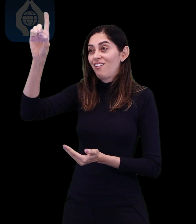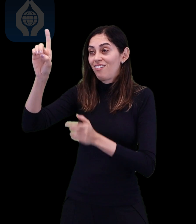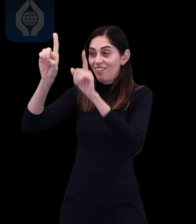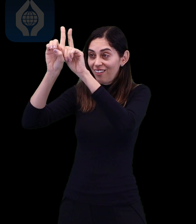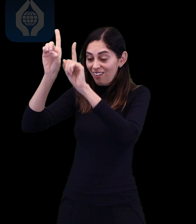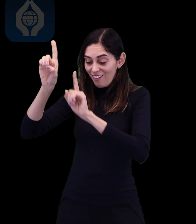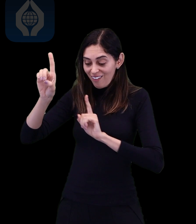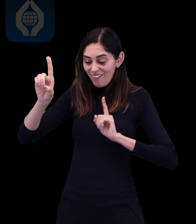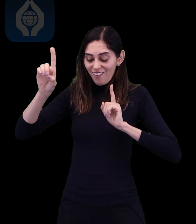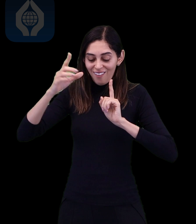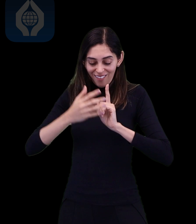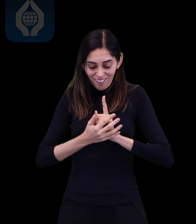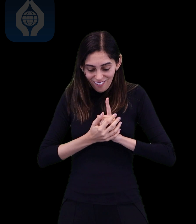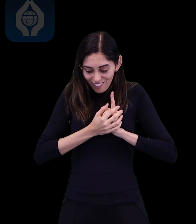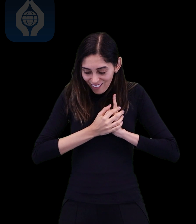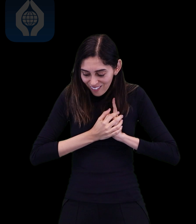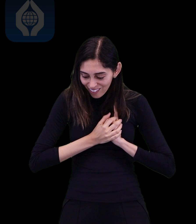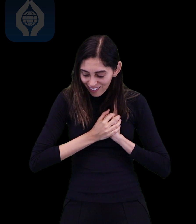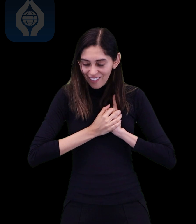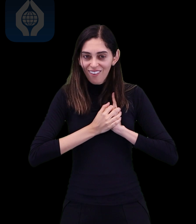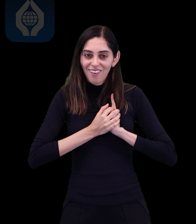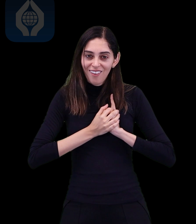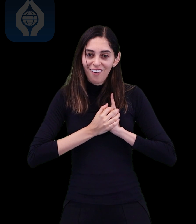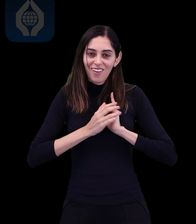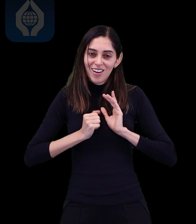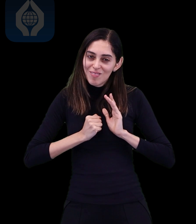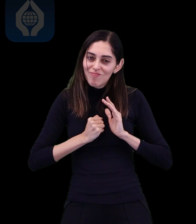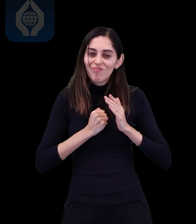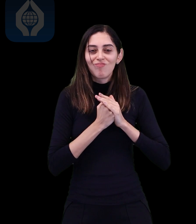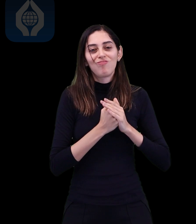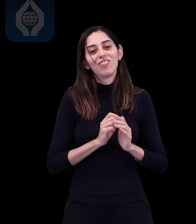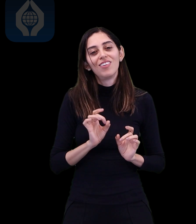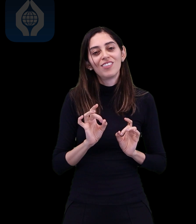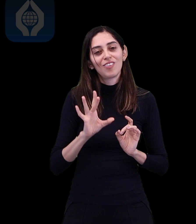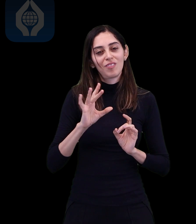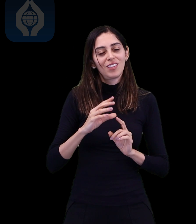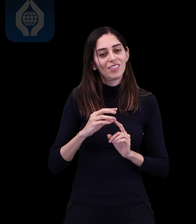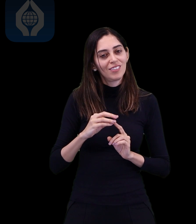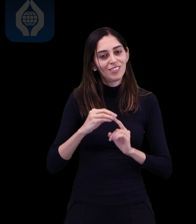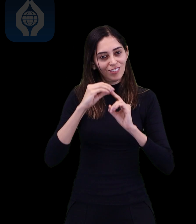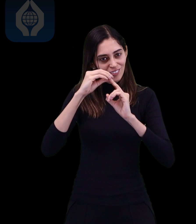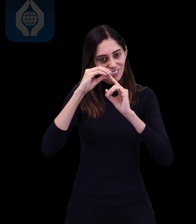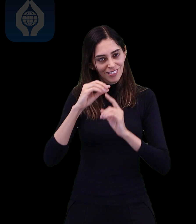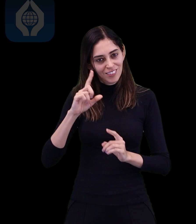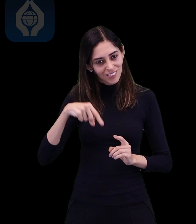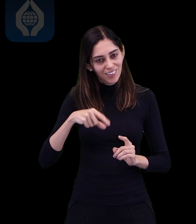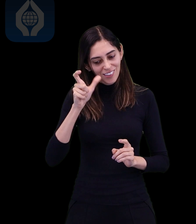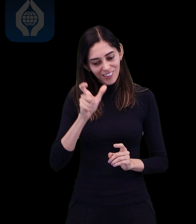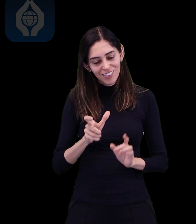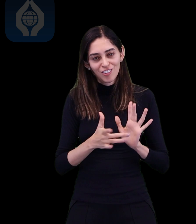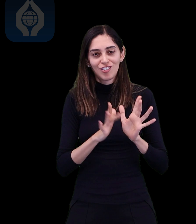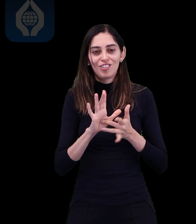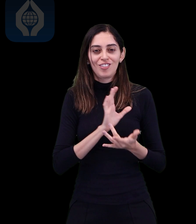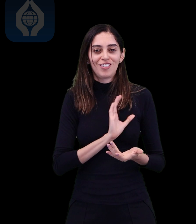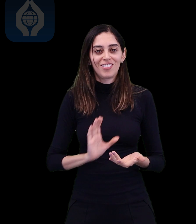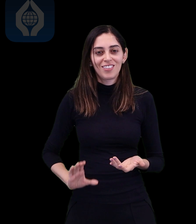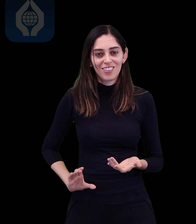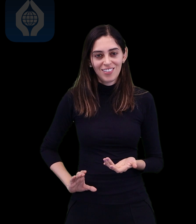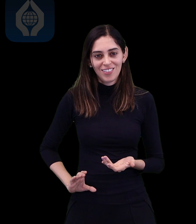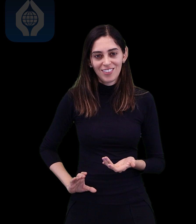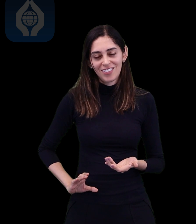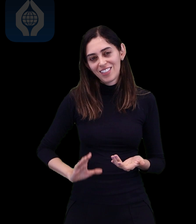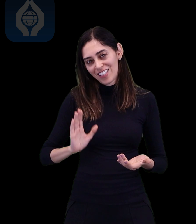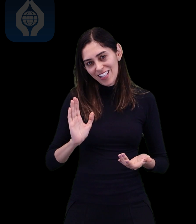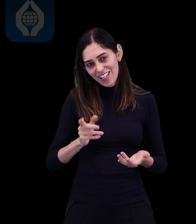necessário. Somente Deus pode supri-lo, e foi o que ele fez na pessoa de Jesus Cristo.